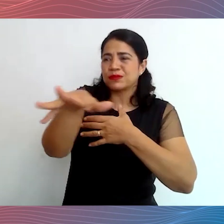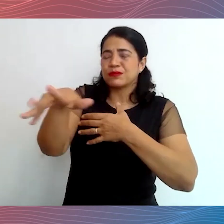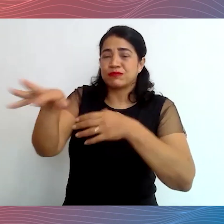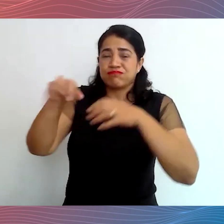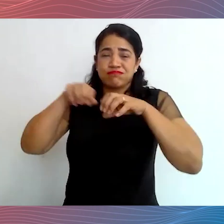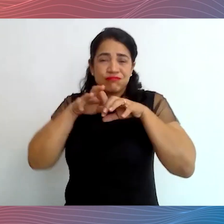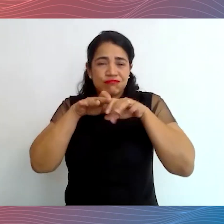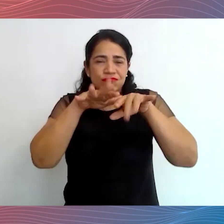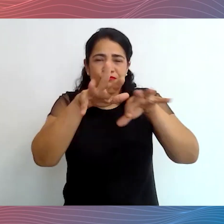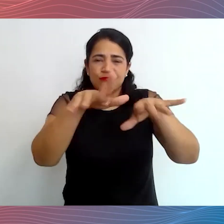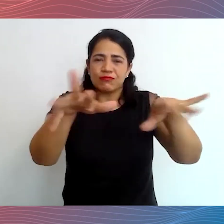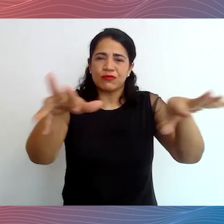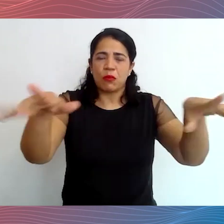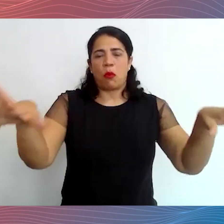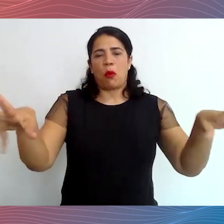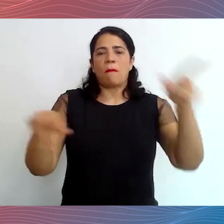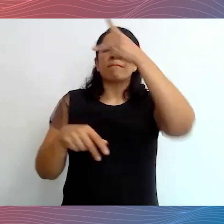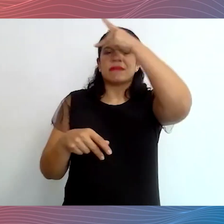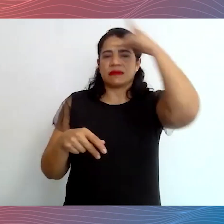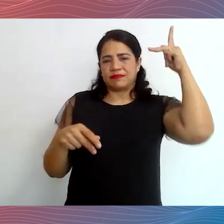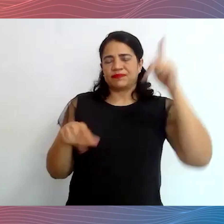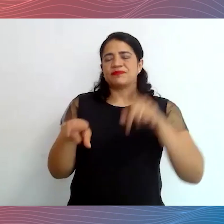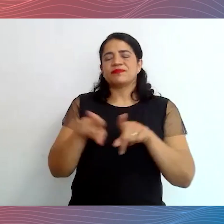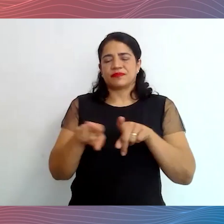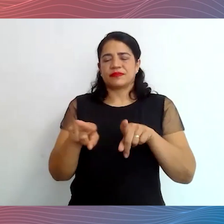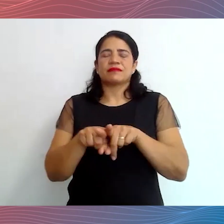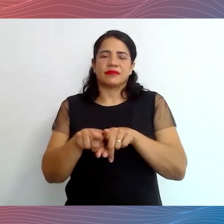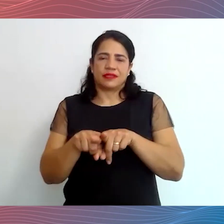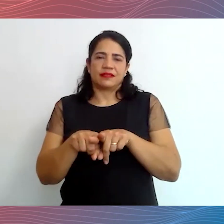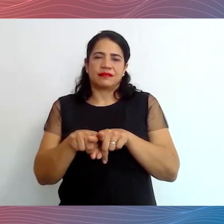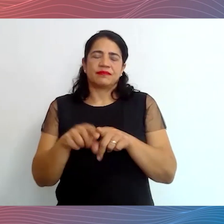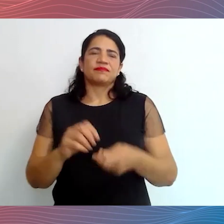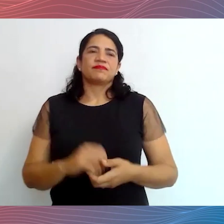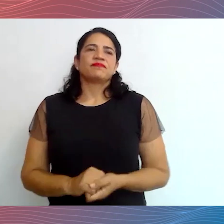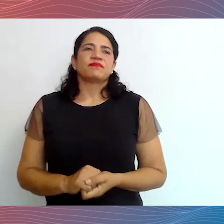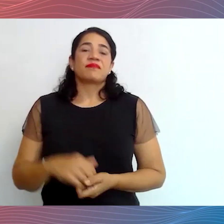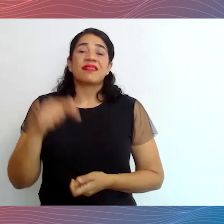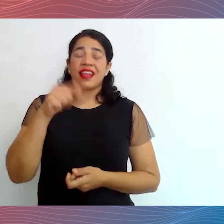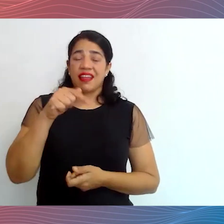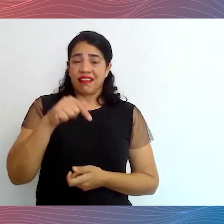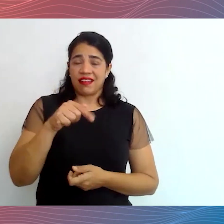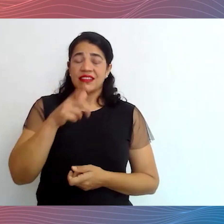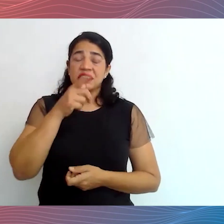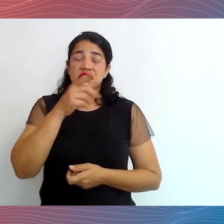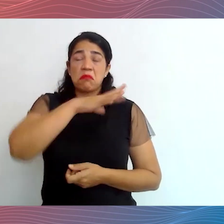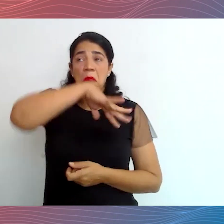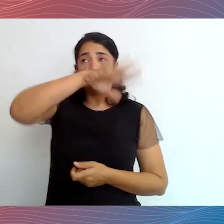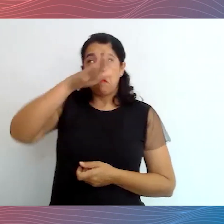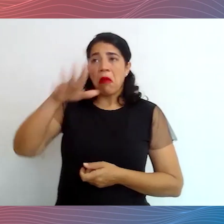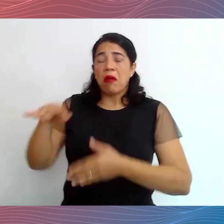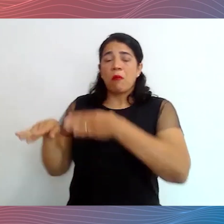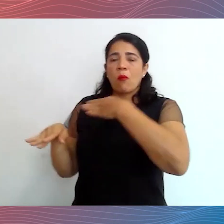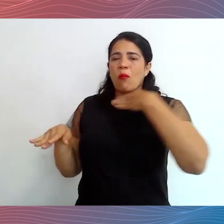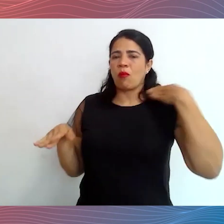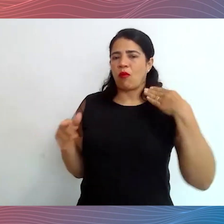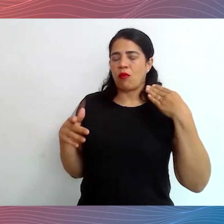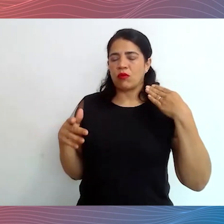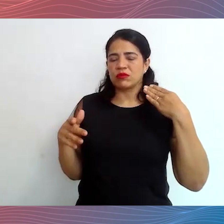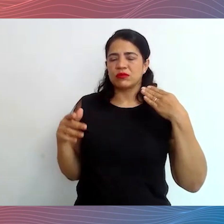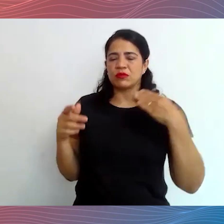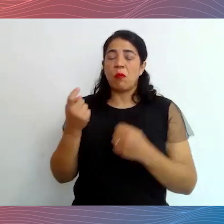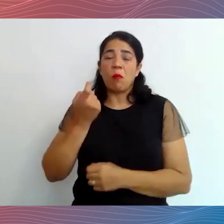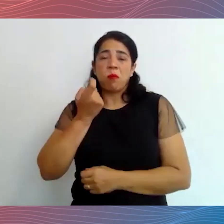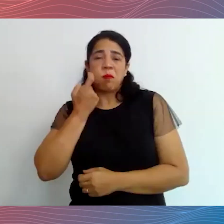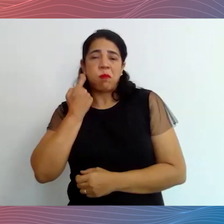o mar morto, não tem peixes, não cresce nenhuma vida. Portanto, nós não podemos ficar